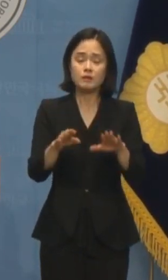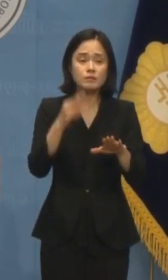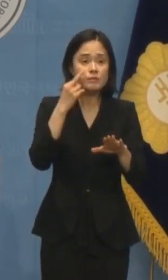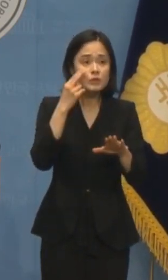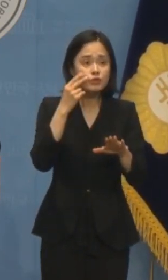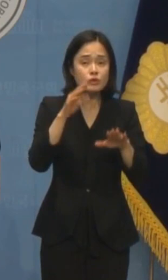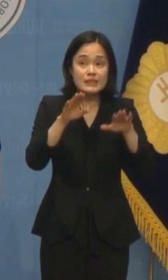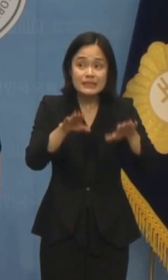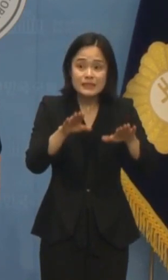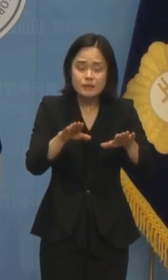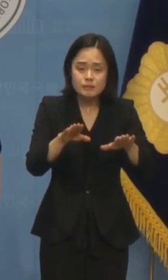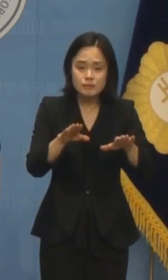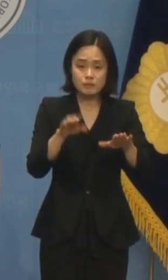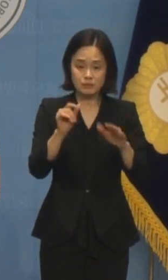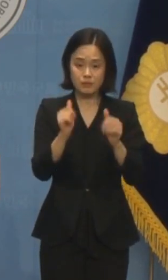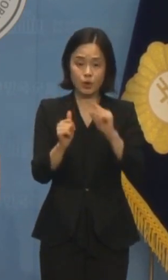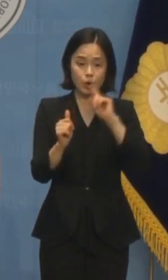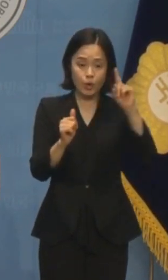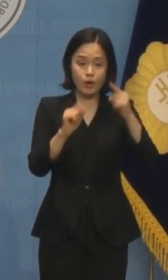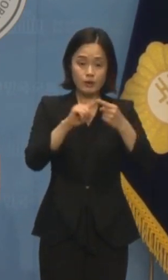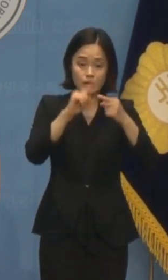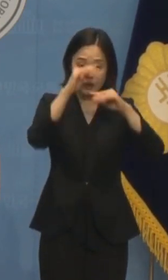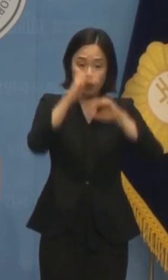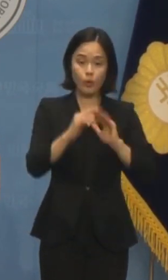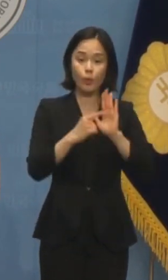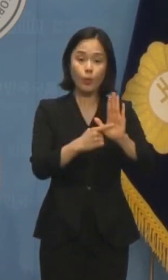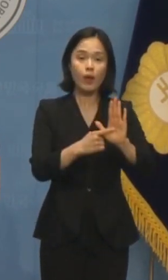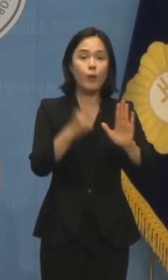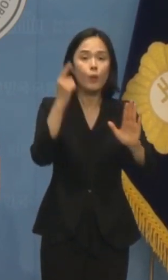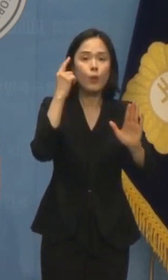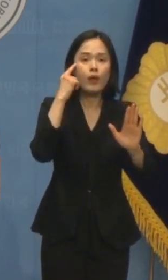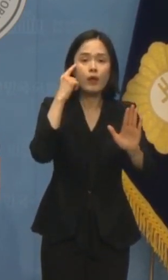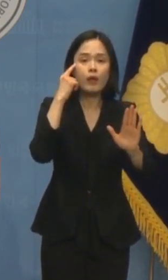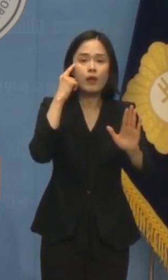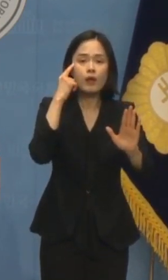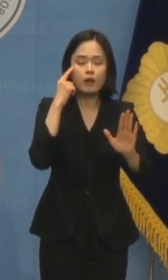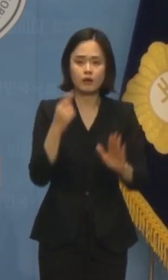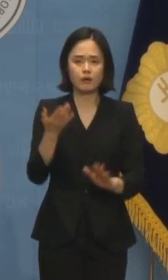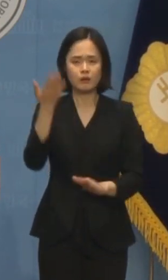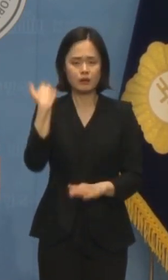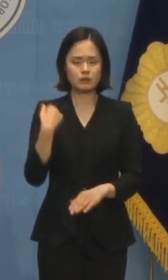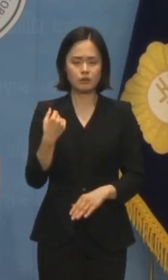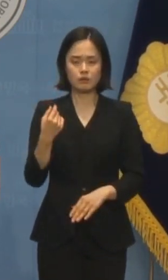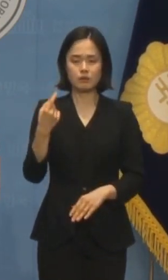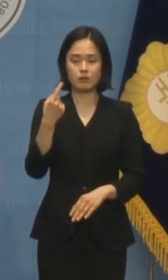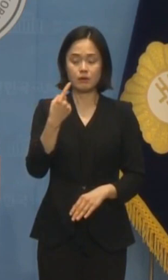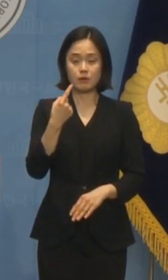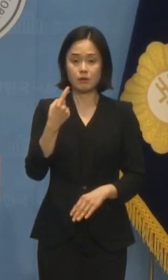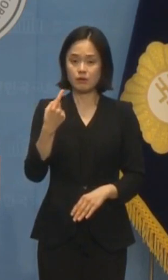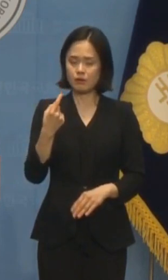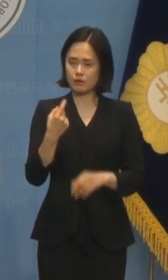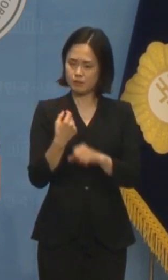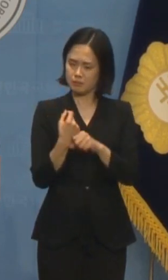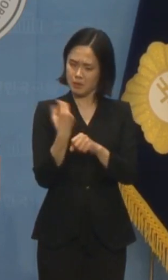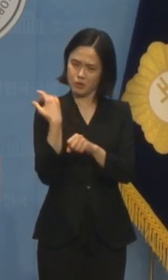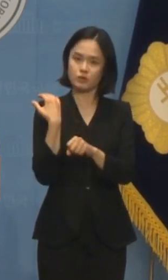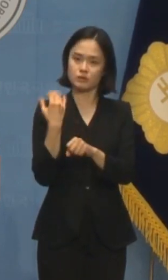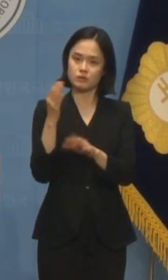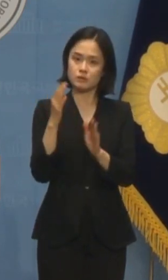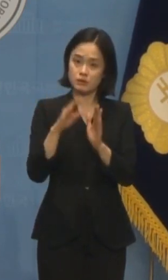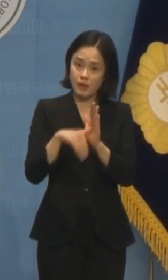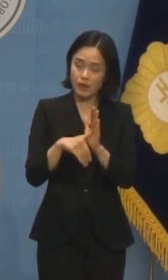수미 테리는 2014년에도 FBI로부터 소환된 적이 있습니다. 이번과 같은